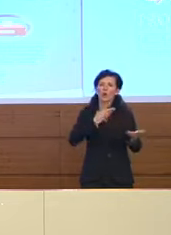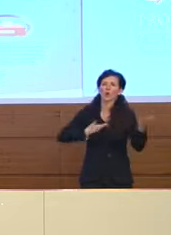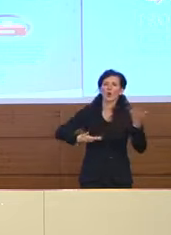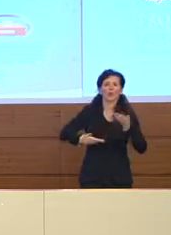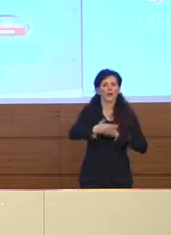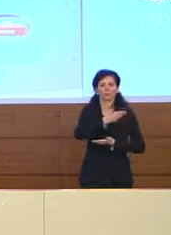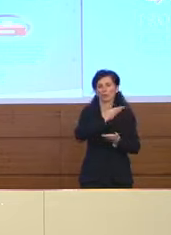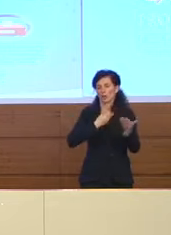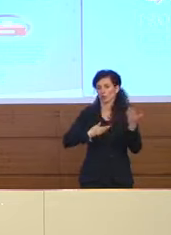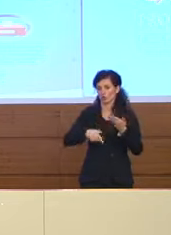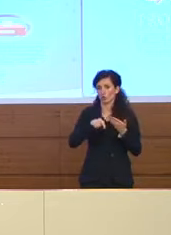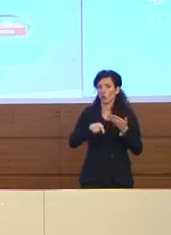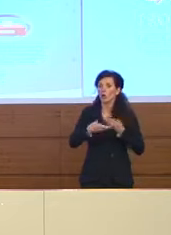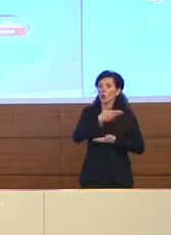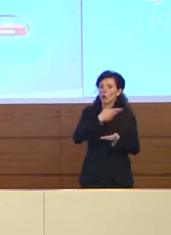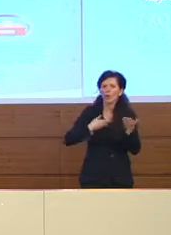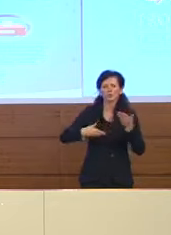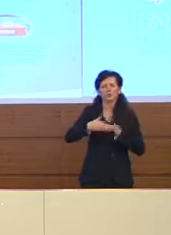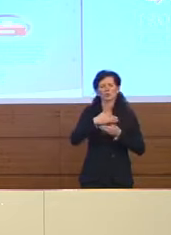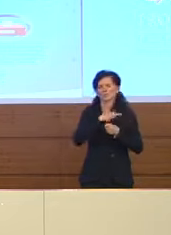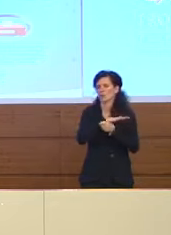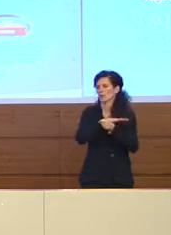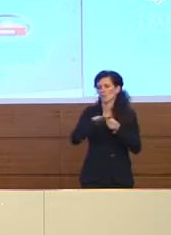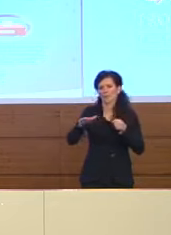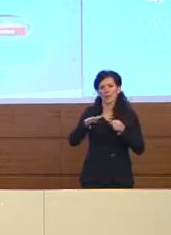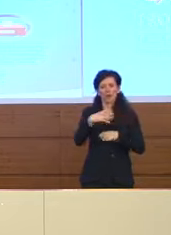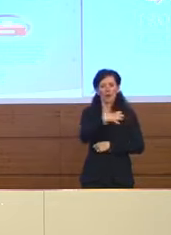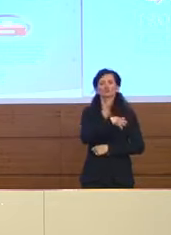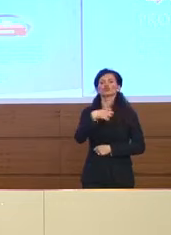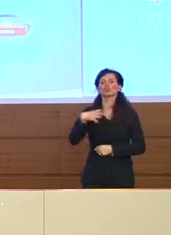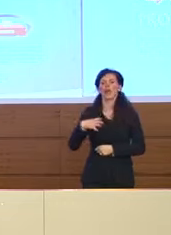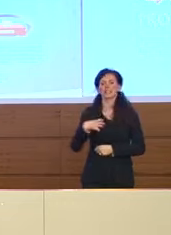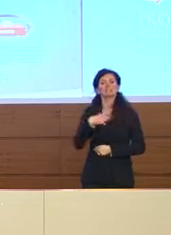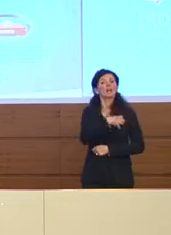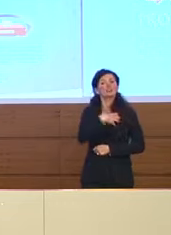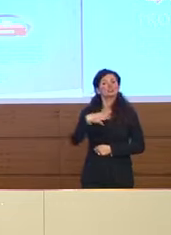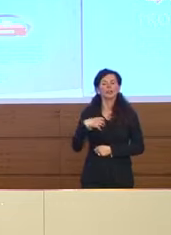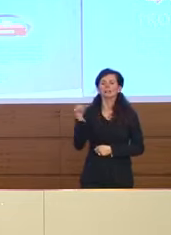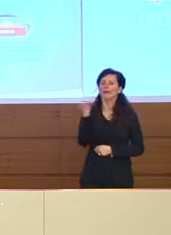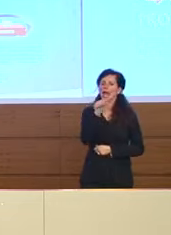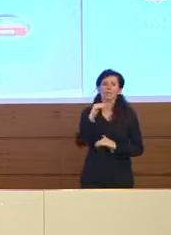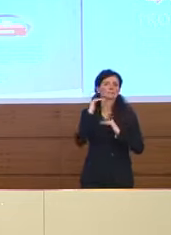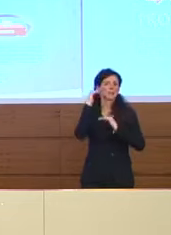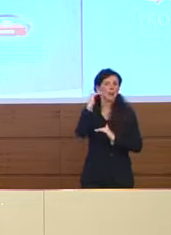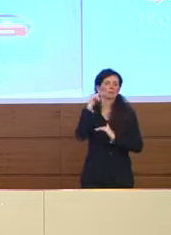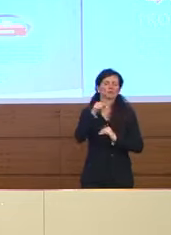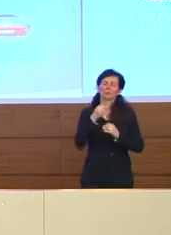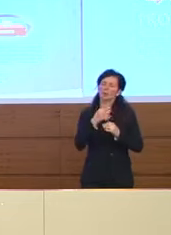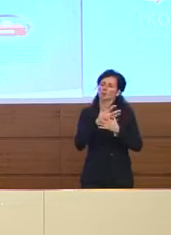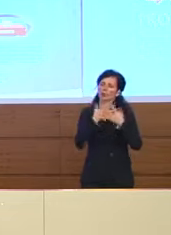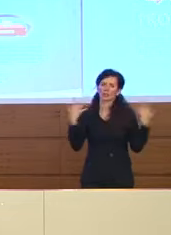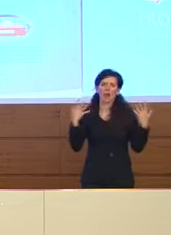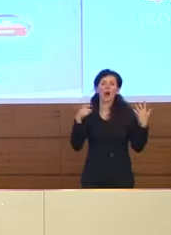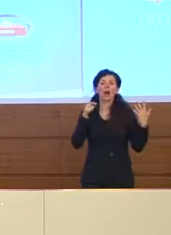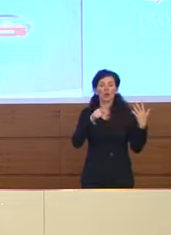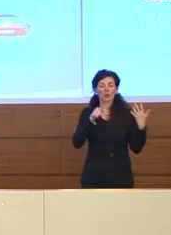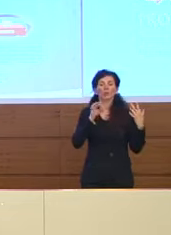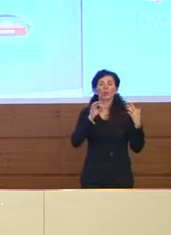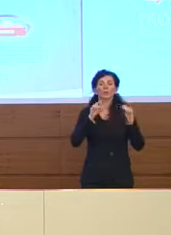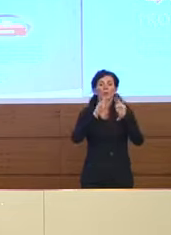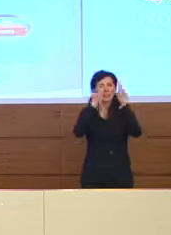come la scienza con la s maiuscola sempre prevede negli scenari internazionali